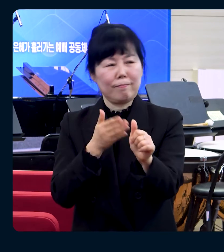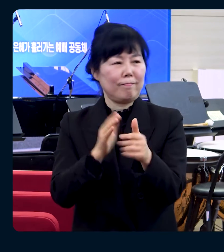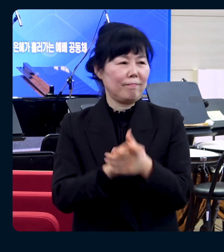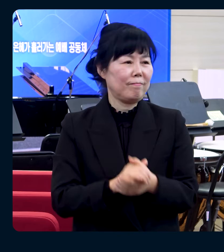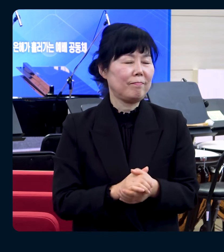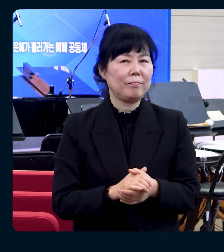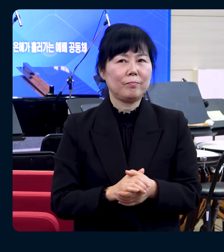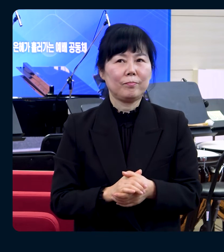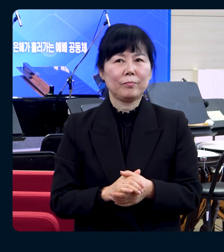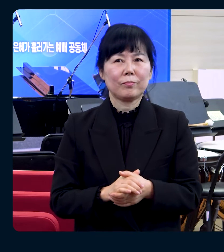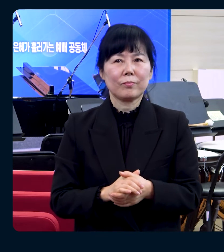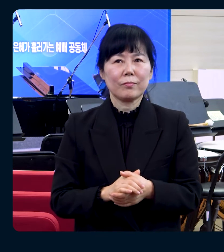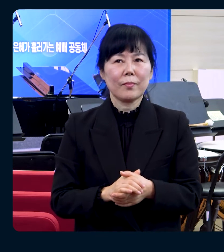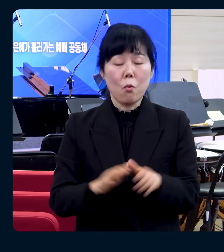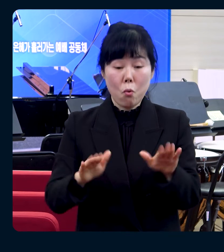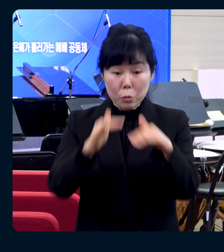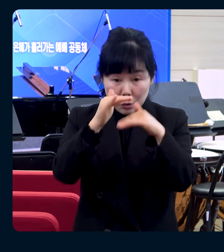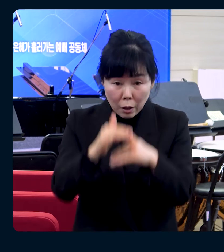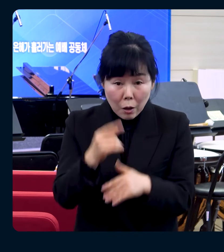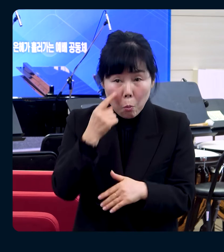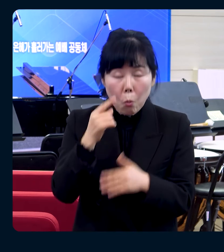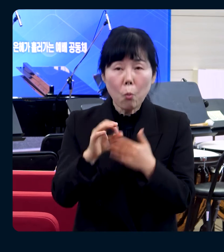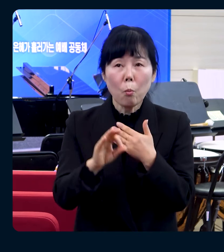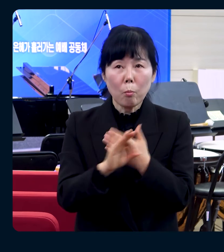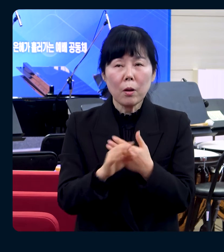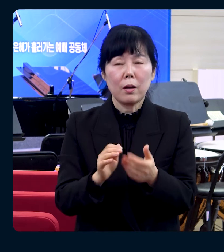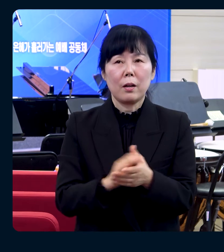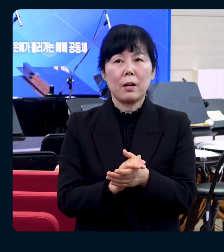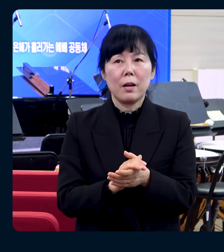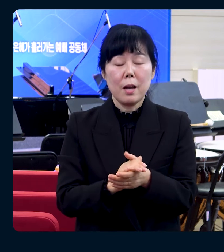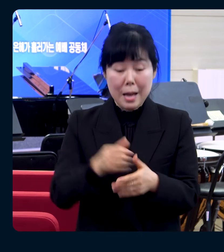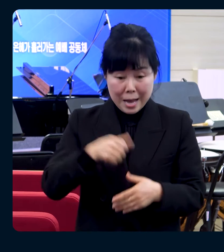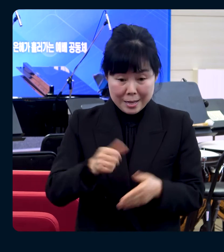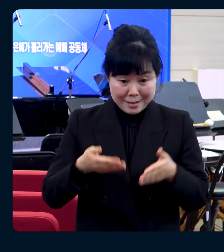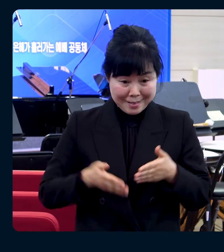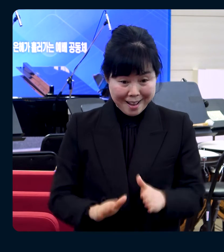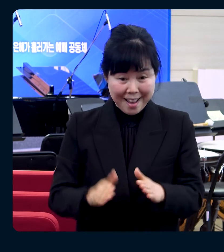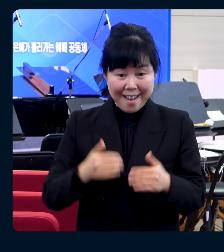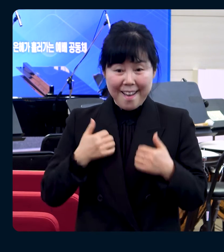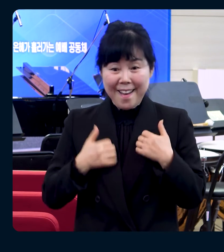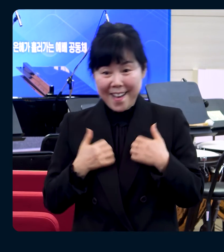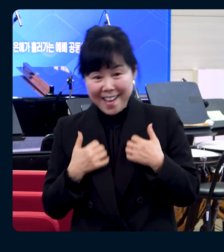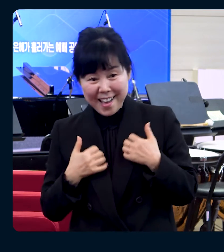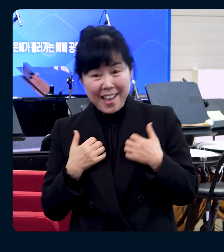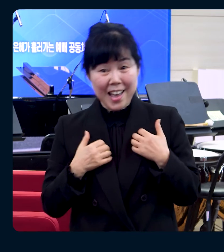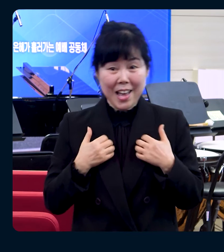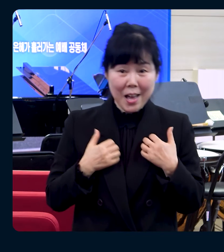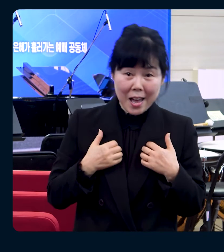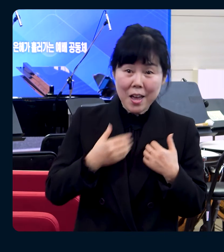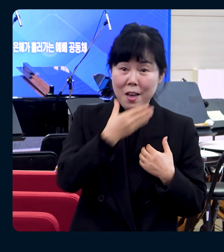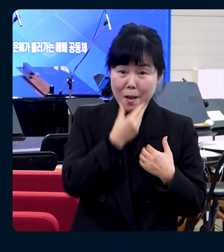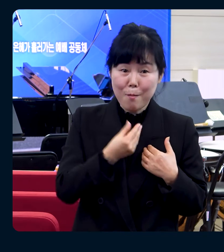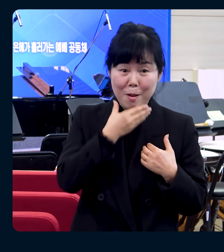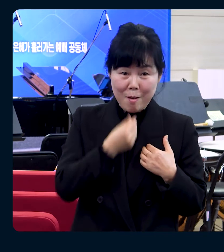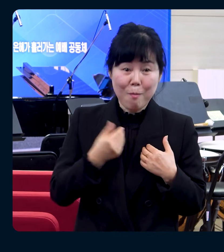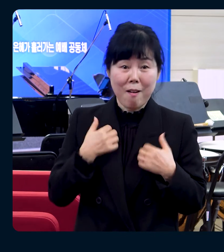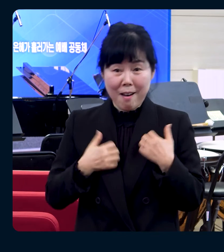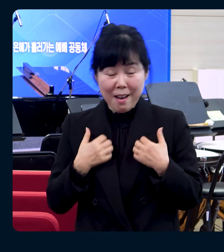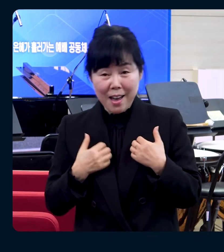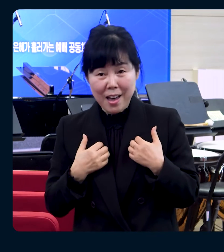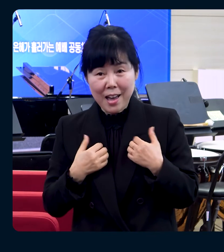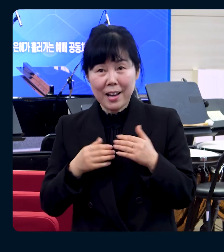신앙생활이다. 자, 그런데 오늘 말씀에 보면 이 좋은 순간에, 정말 이 좋은